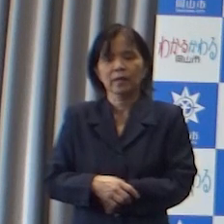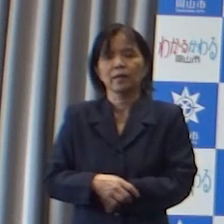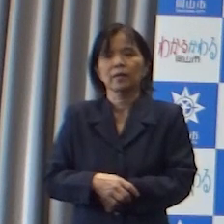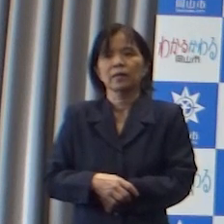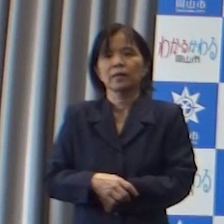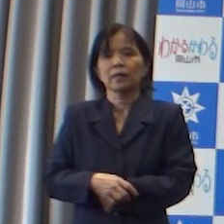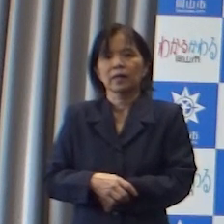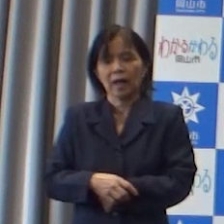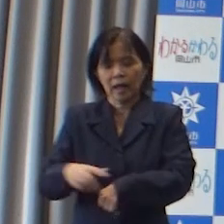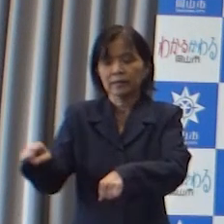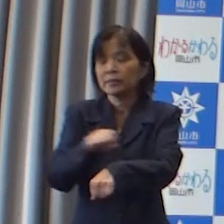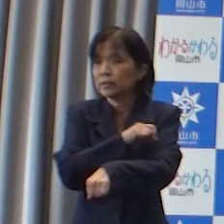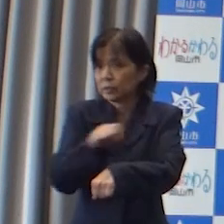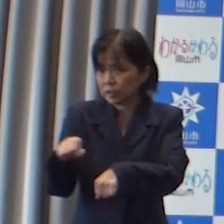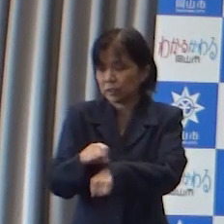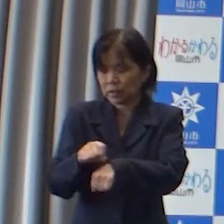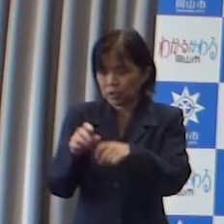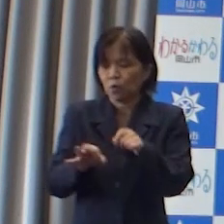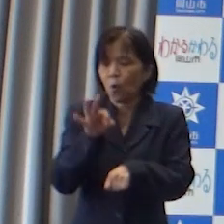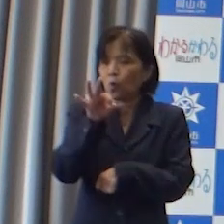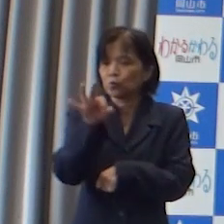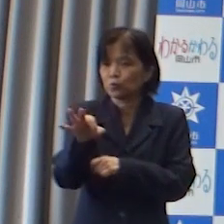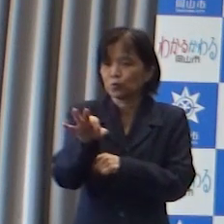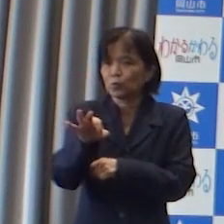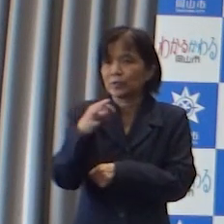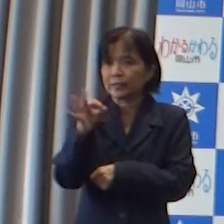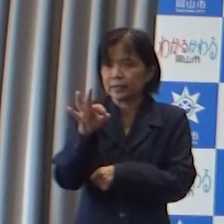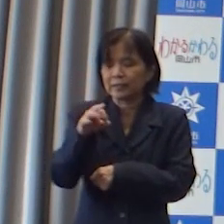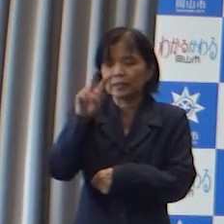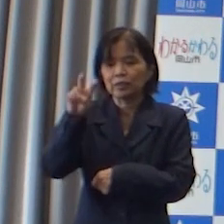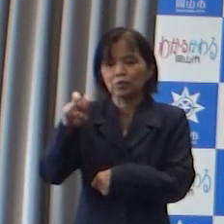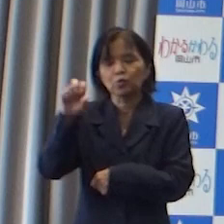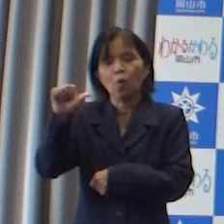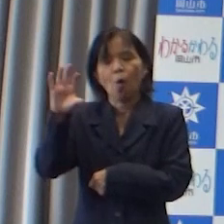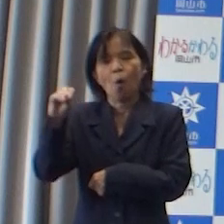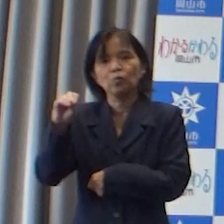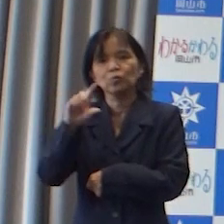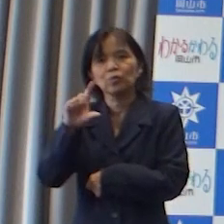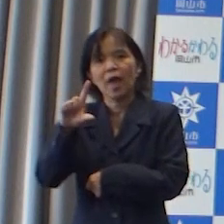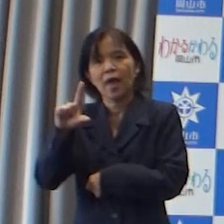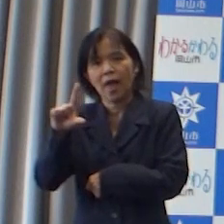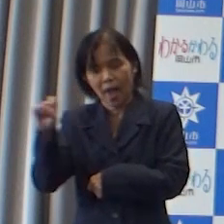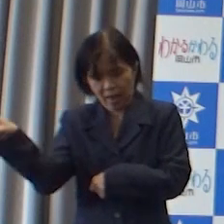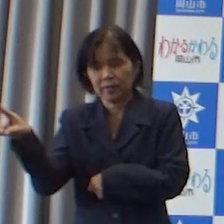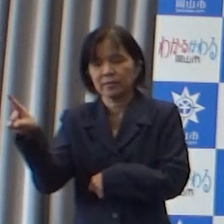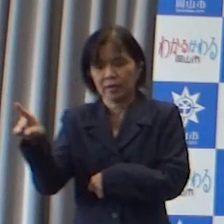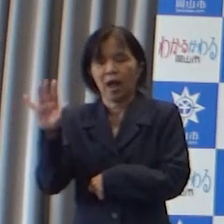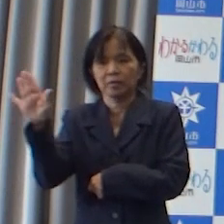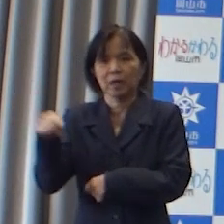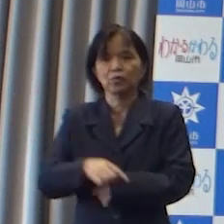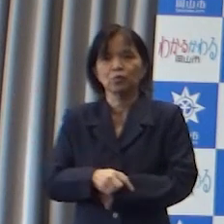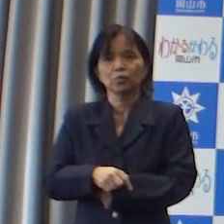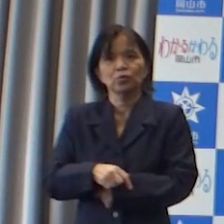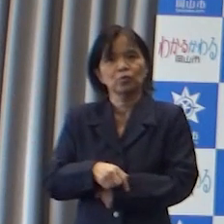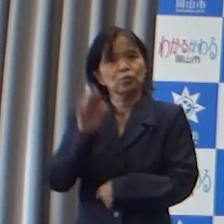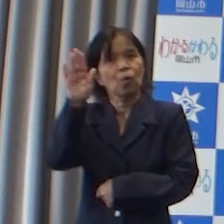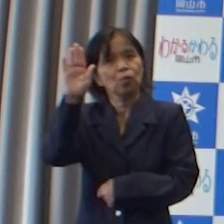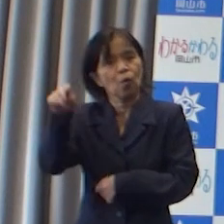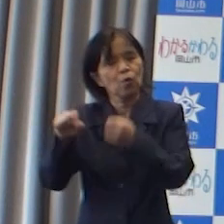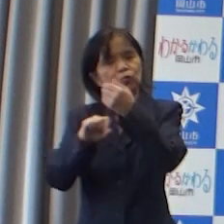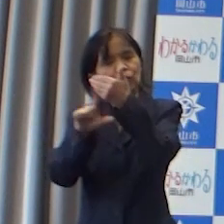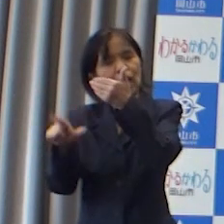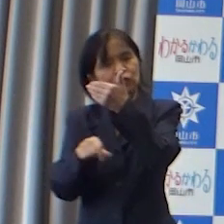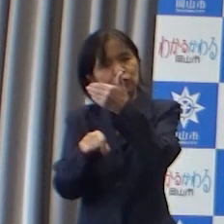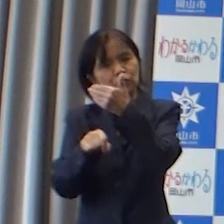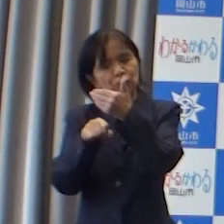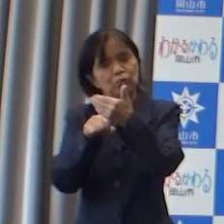実は、臨時交付金の留保分約25億円、今あります。今後9月補正等